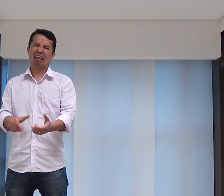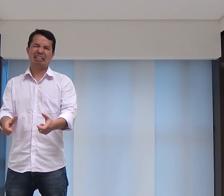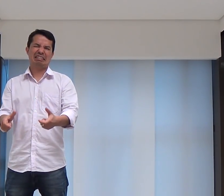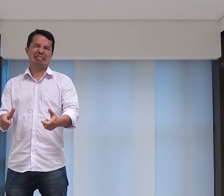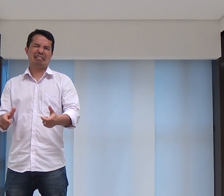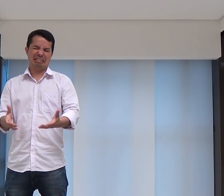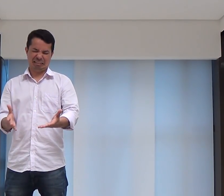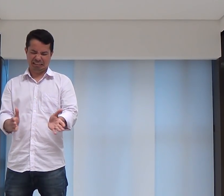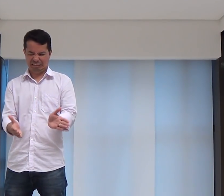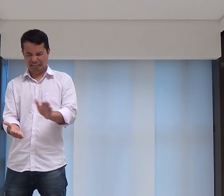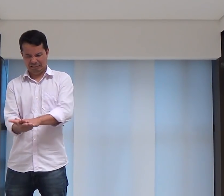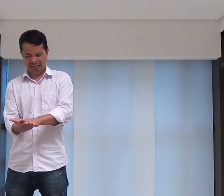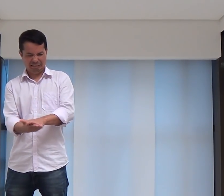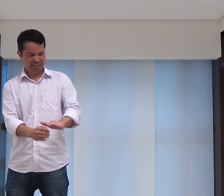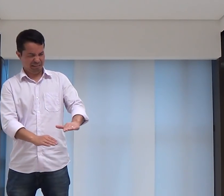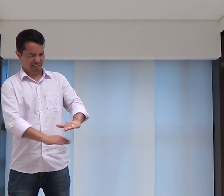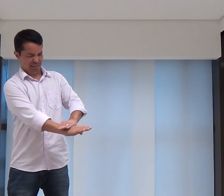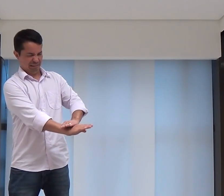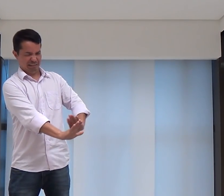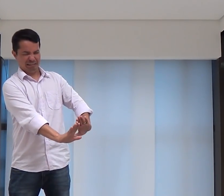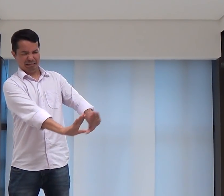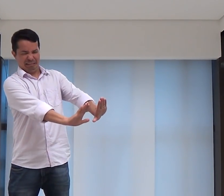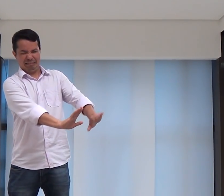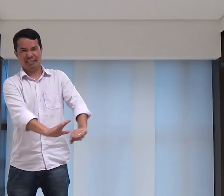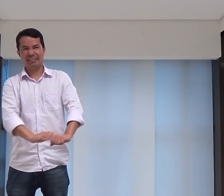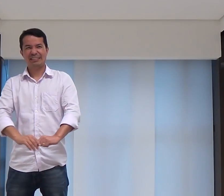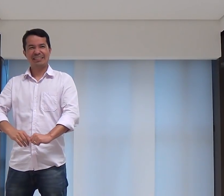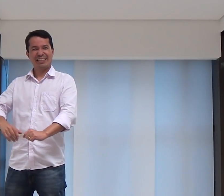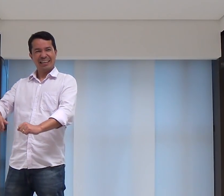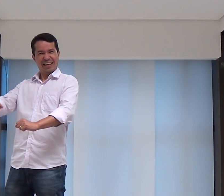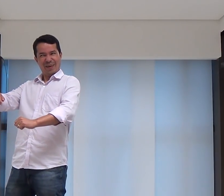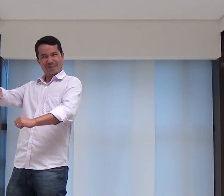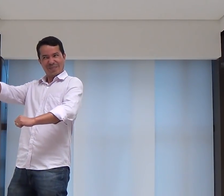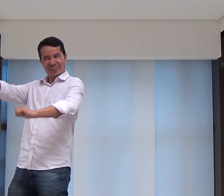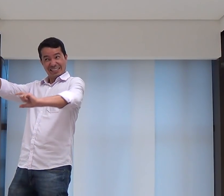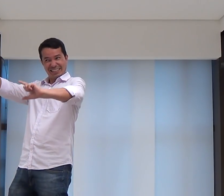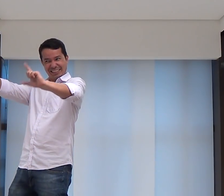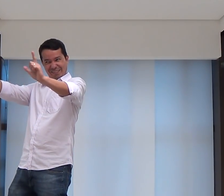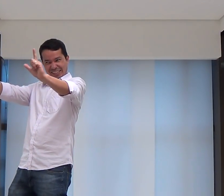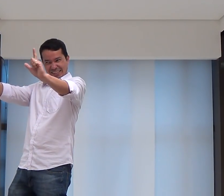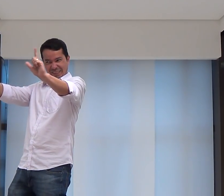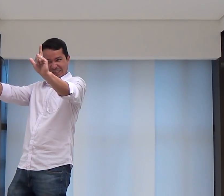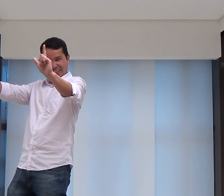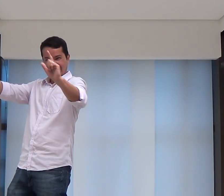Vai até pegar uma Bíblia. Ah, vai ler uma página e vai deixar de lado. Então vai ver TV.